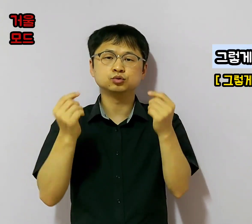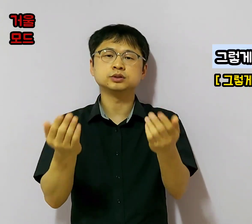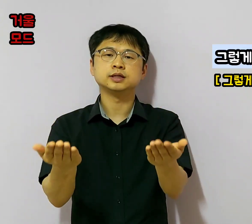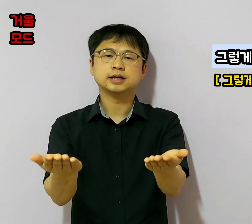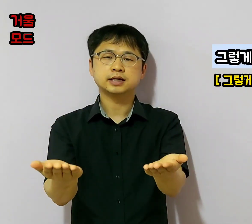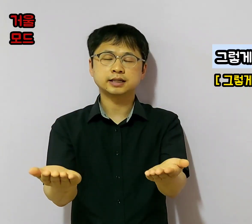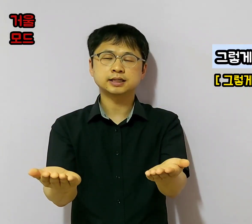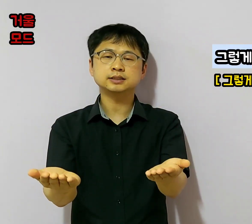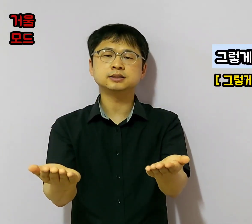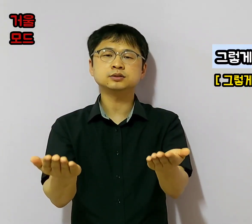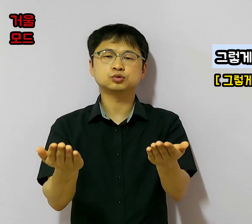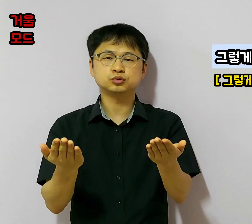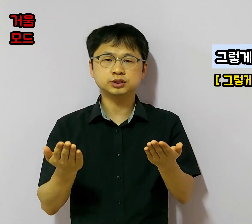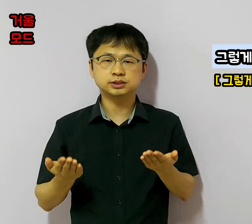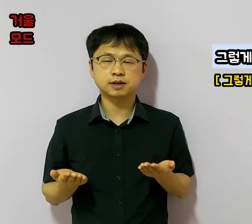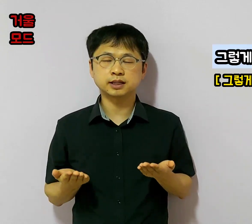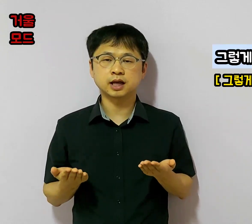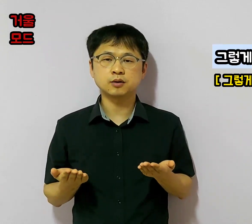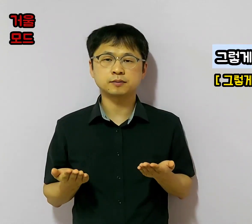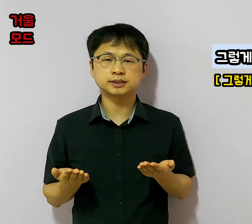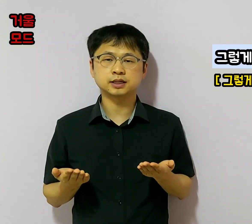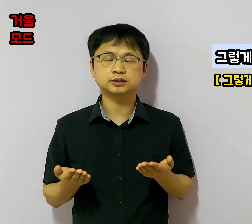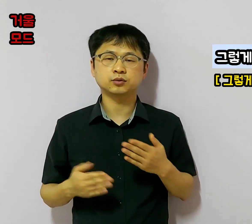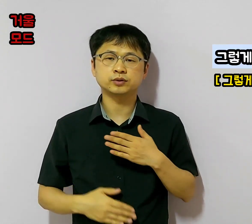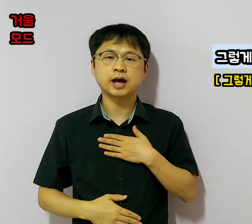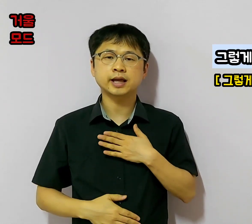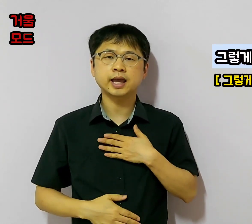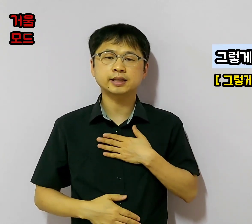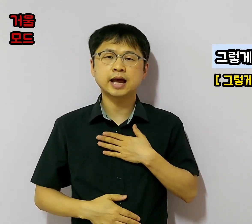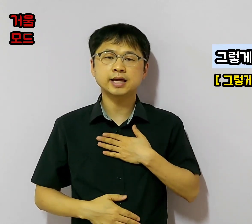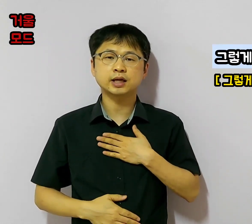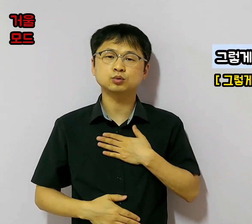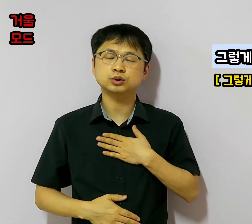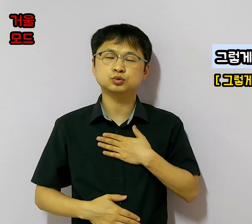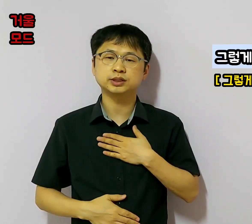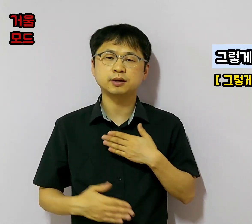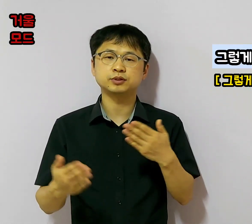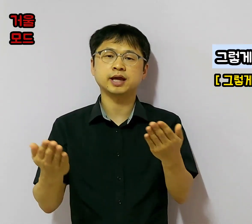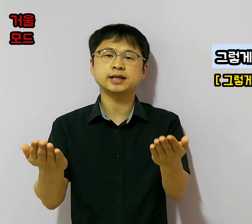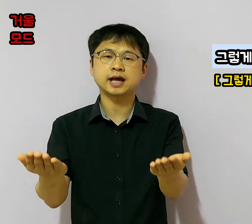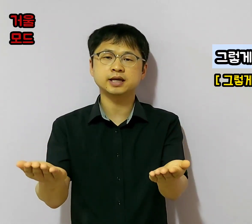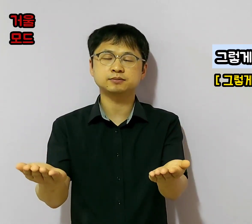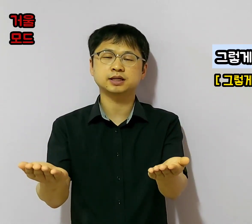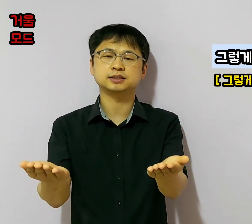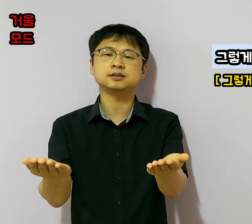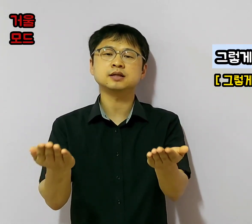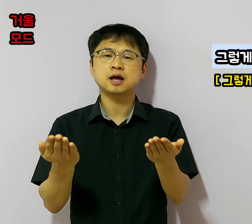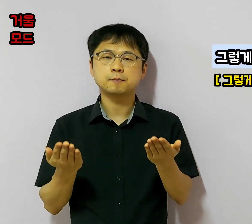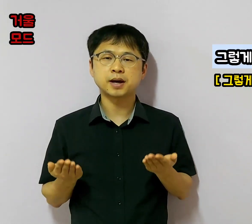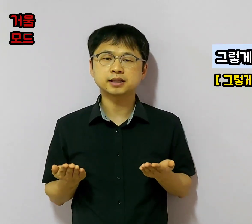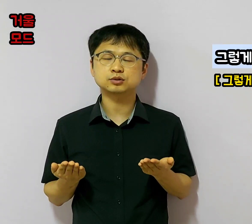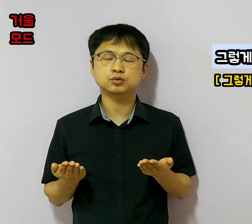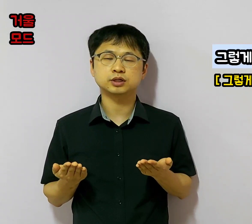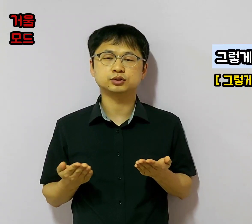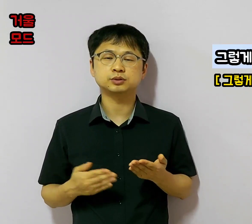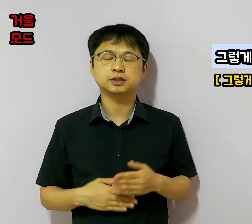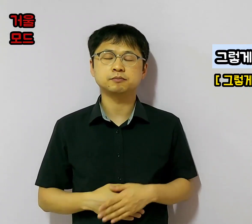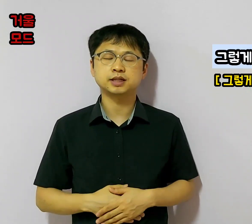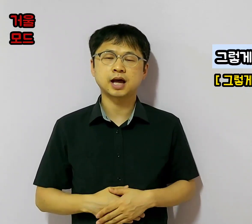웃어주는, 가사는 주는이지만 아까와 마찬가지로 나에게 웃어주기 때문에 나의 입장에서는 받다 수어를 해주시면